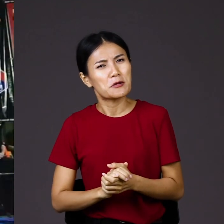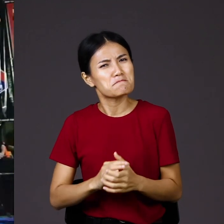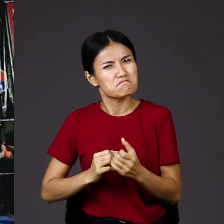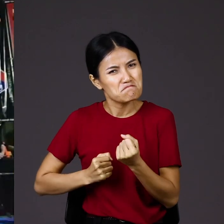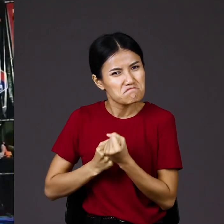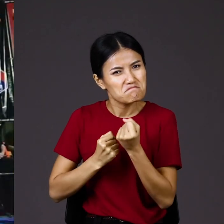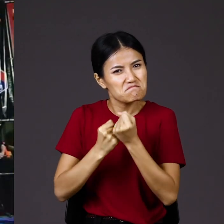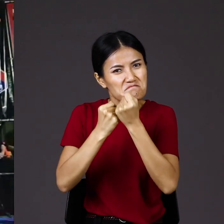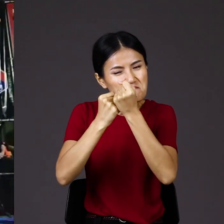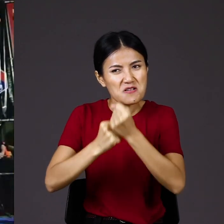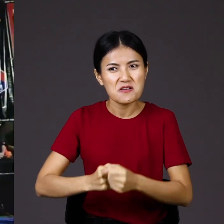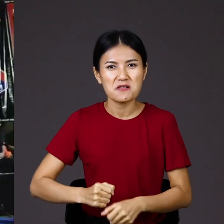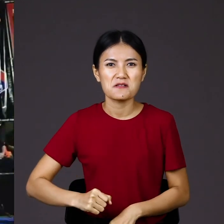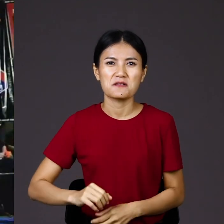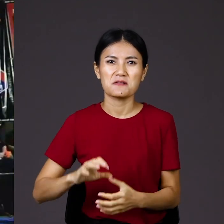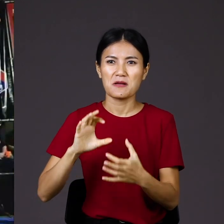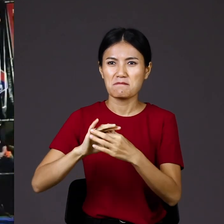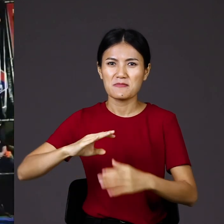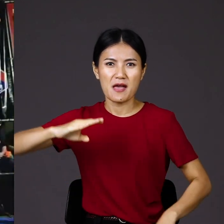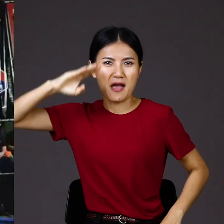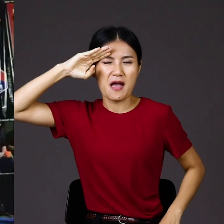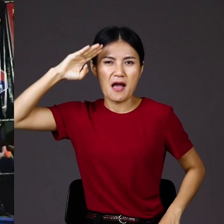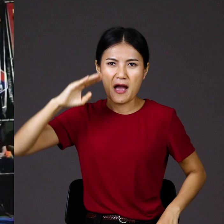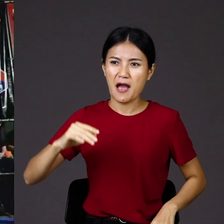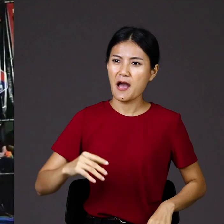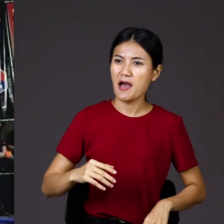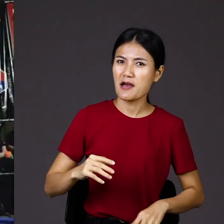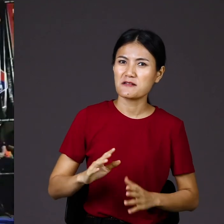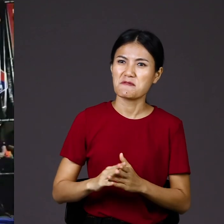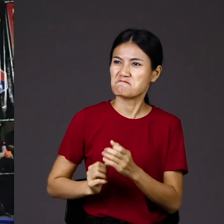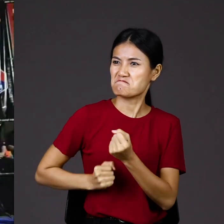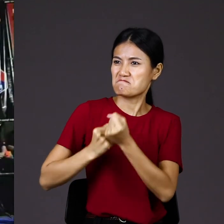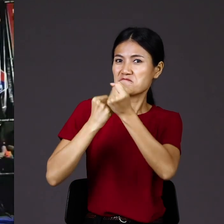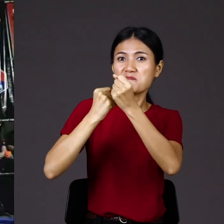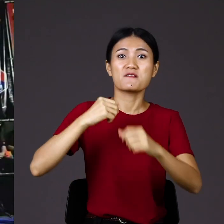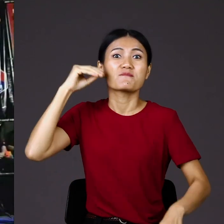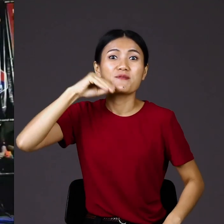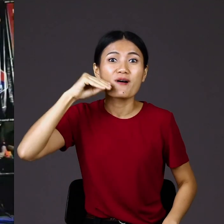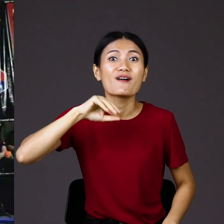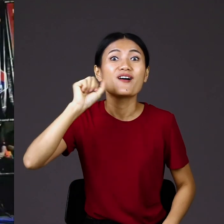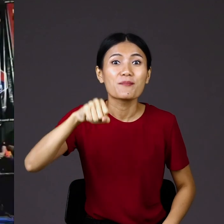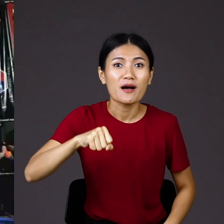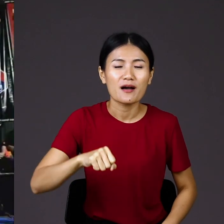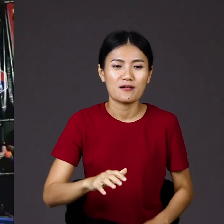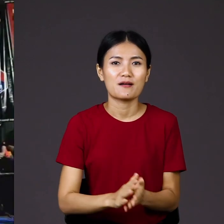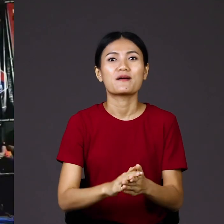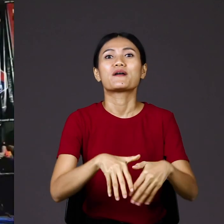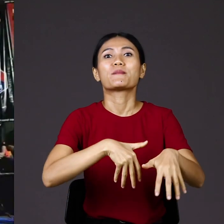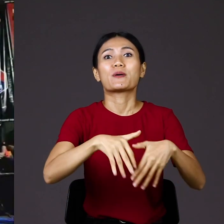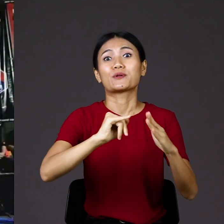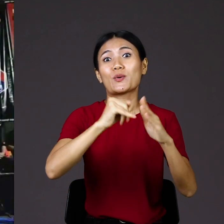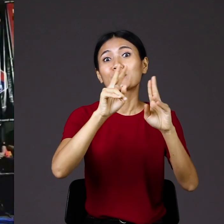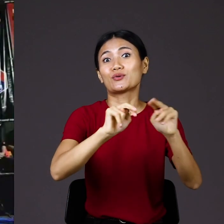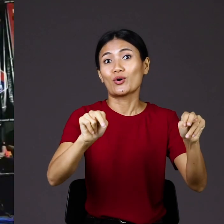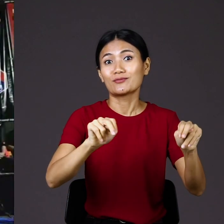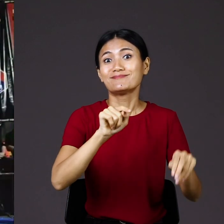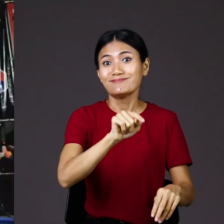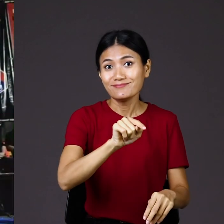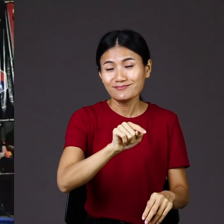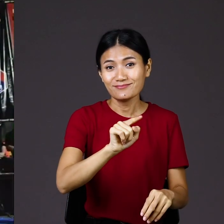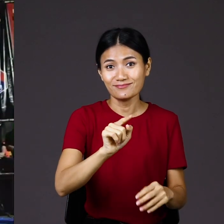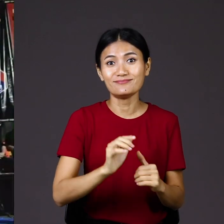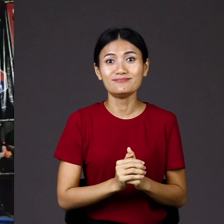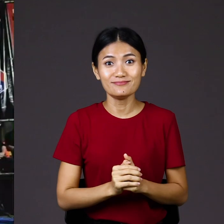อสู้เพื่อประชาธิปไตยต่อสู้กับเผด็จการเสมอมาเอ่ยชื่อคนนนเมื่อไร